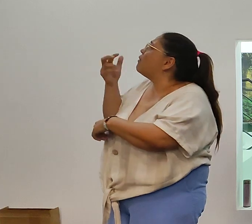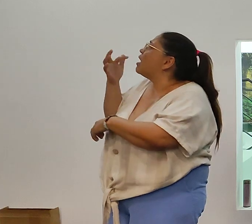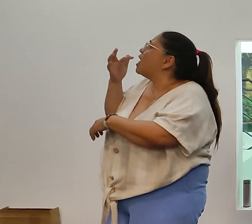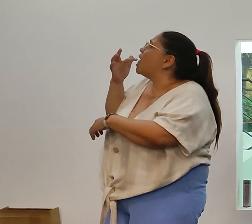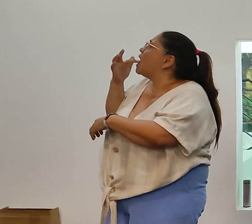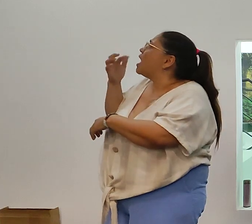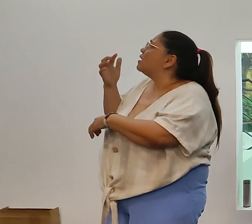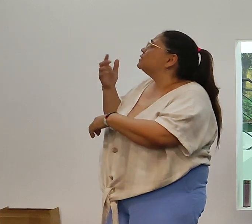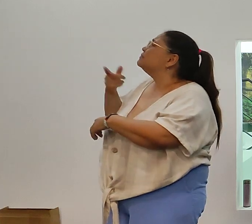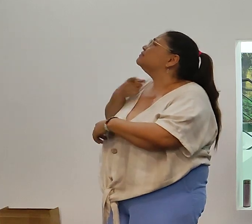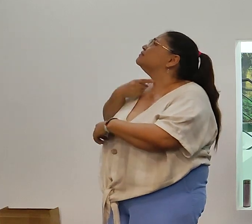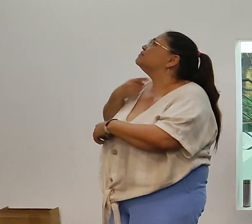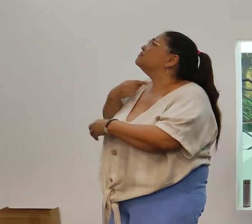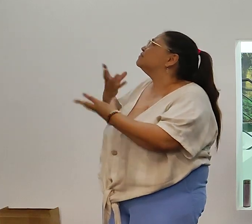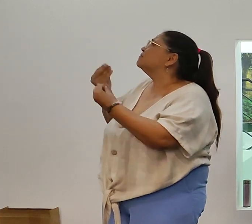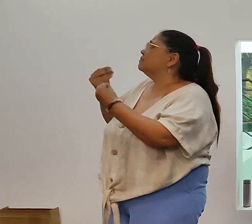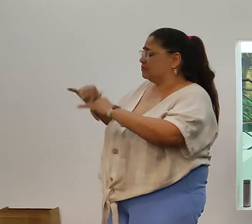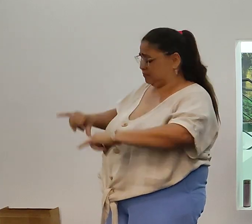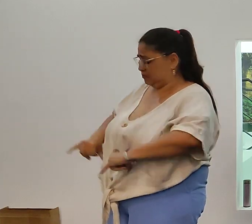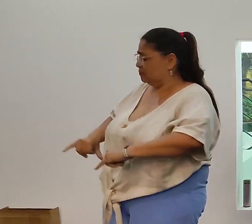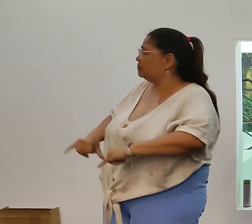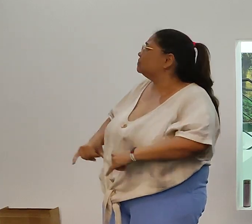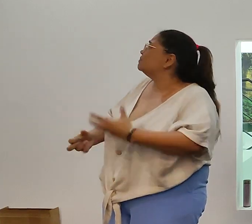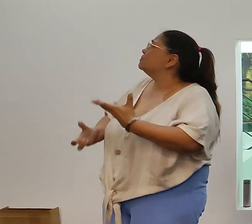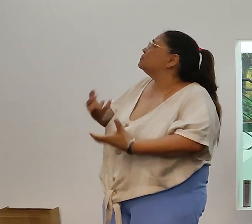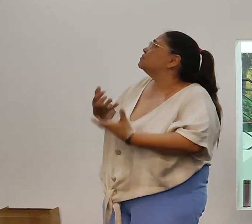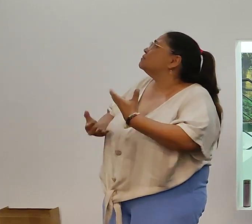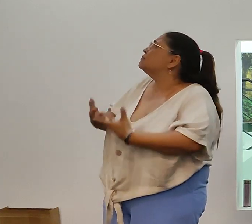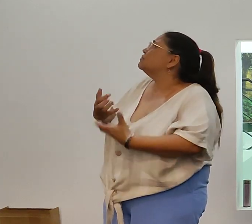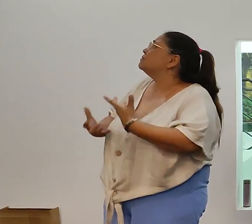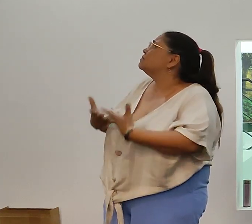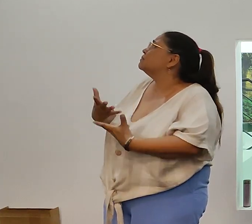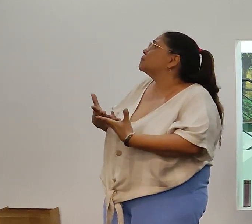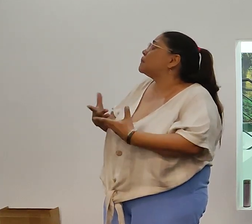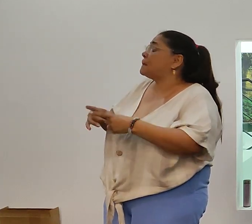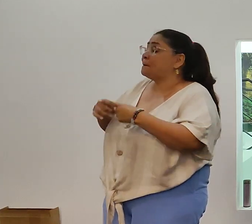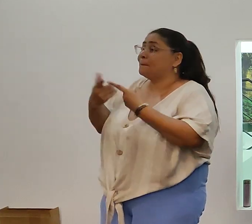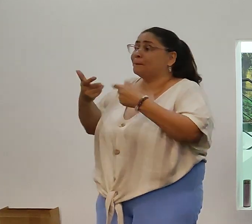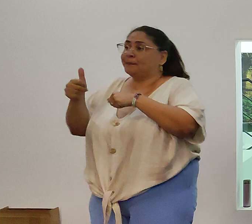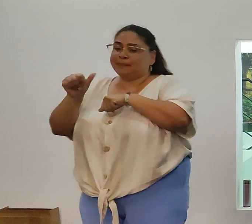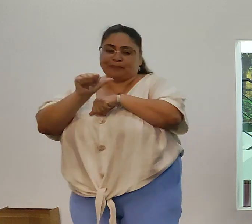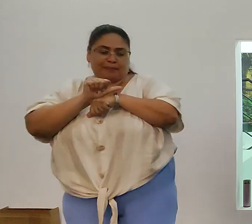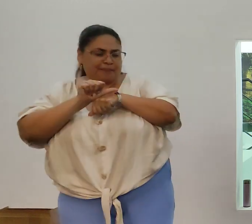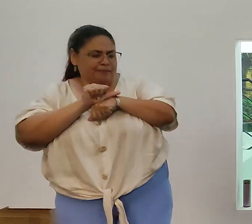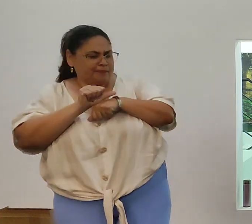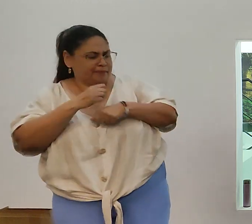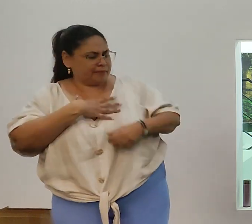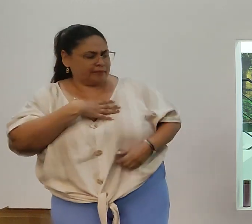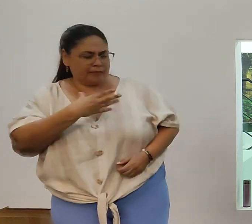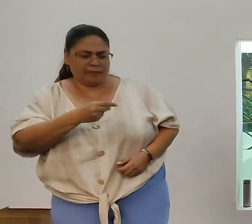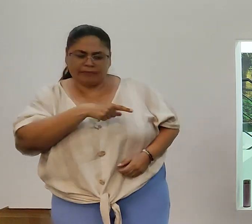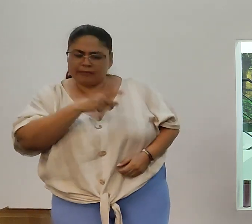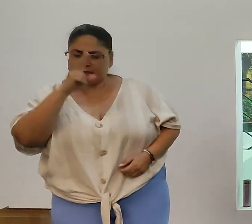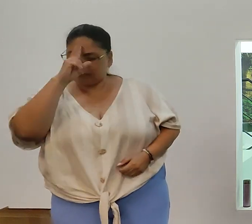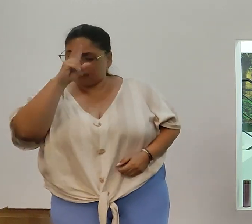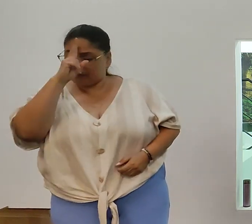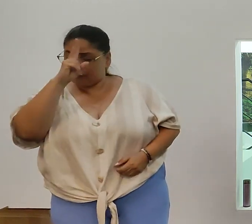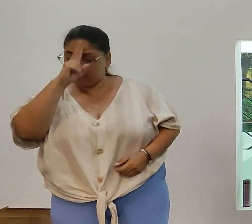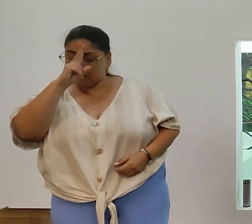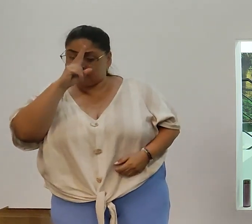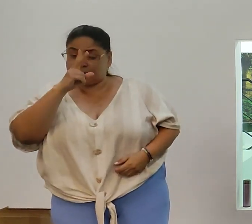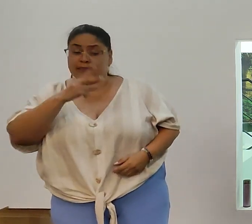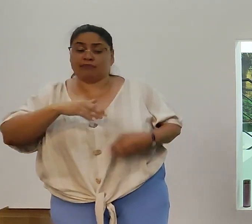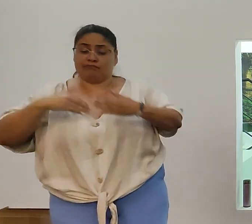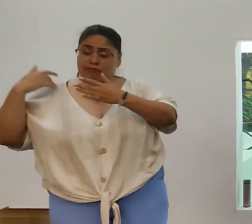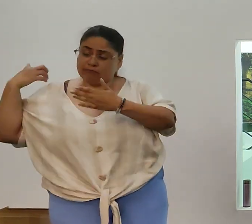minha língua, porque eu estou sofrendo muito neste fogo. Mas Abraão respondeu: Filho, lembre-se de que durante a sua